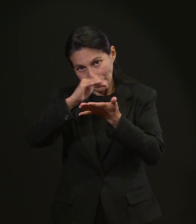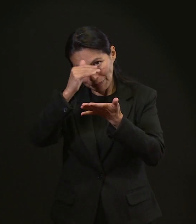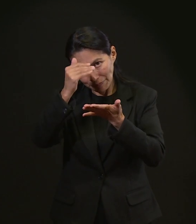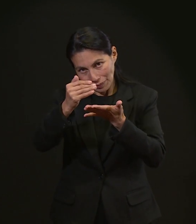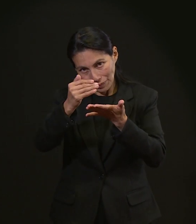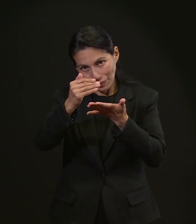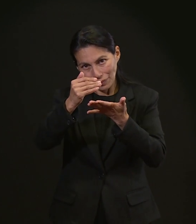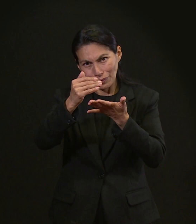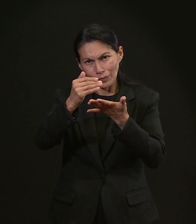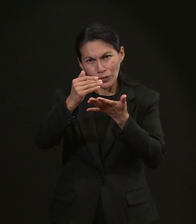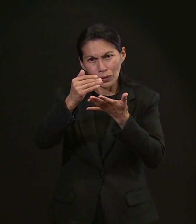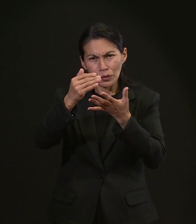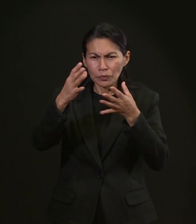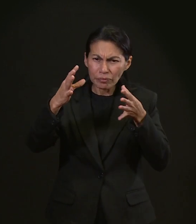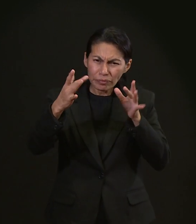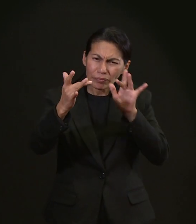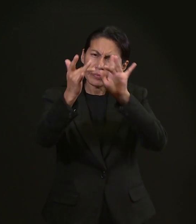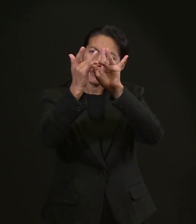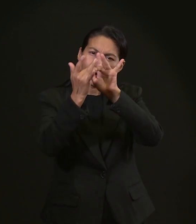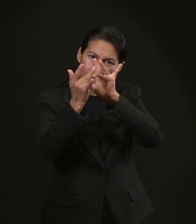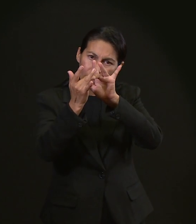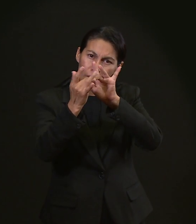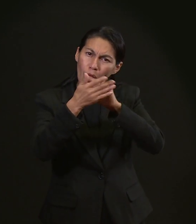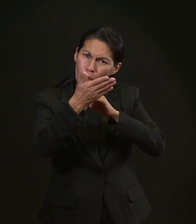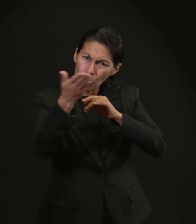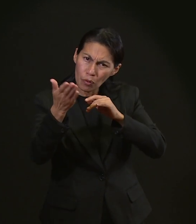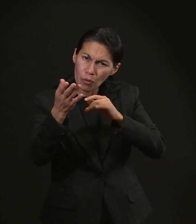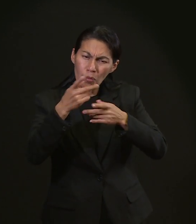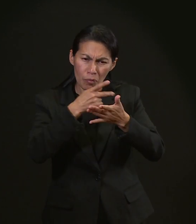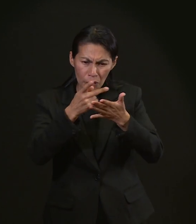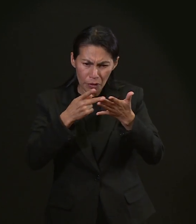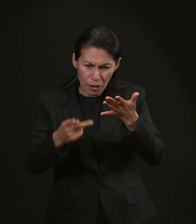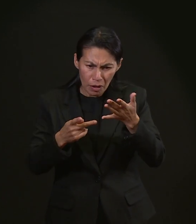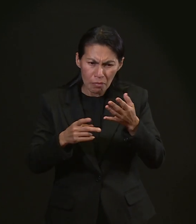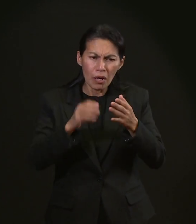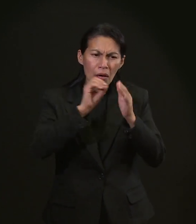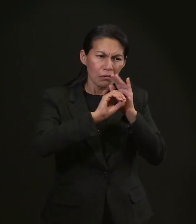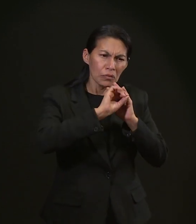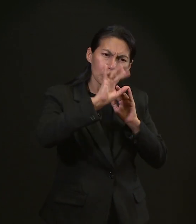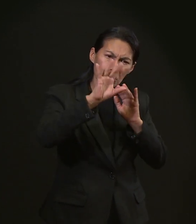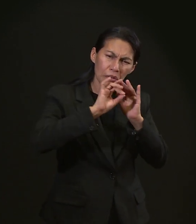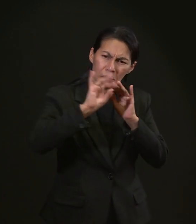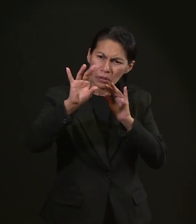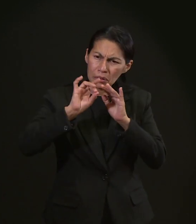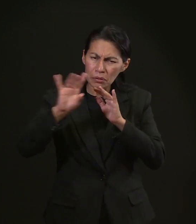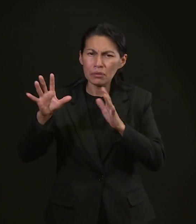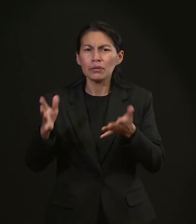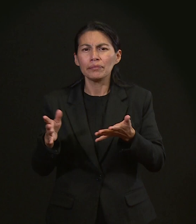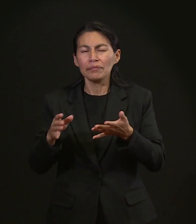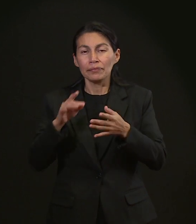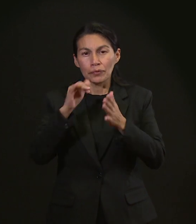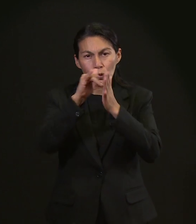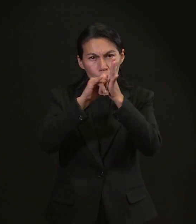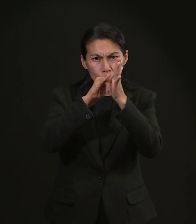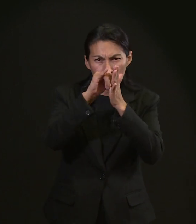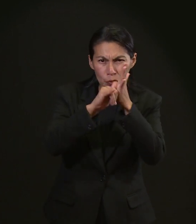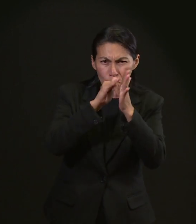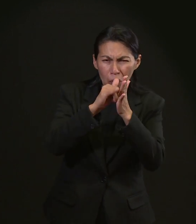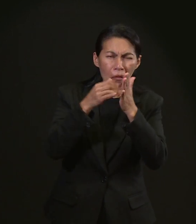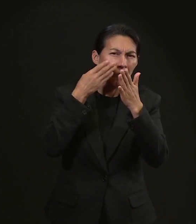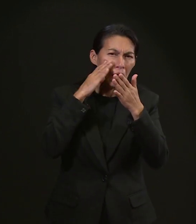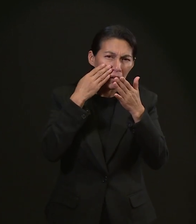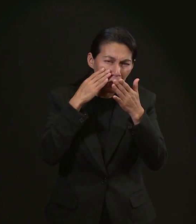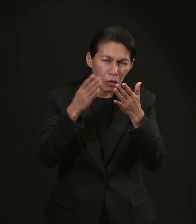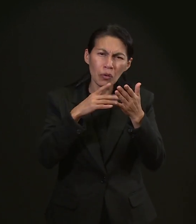estar un momento con nosotros puedes compartir este programa cuando salga por youtube o las redes sociales